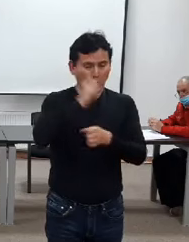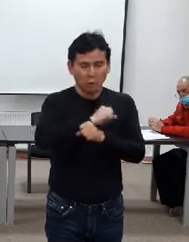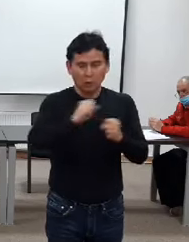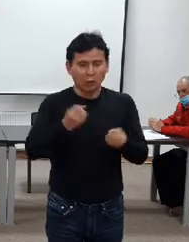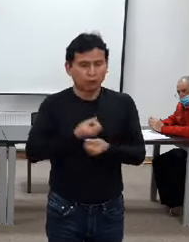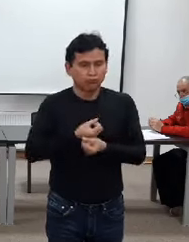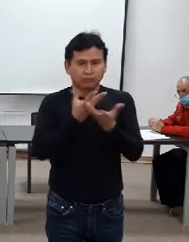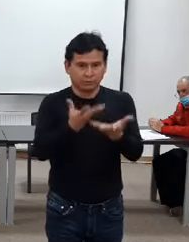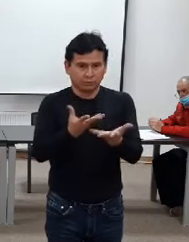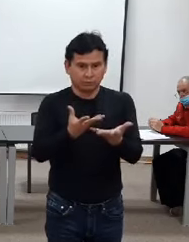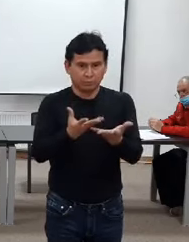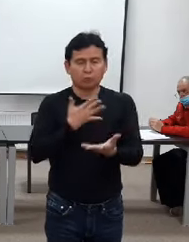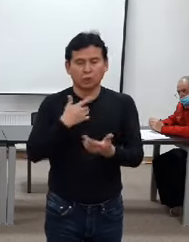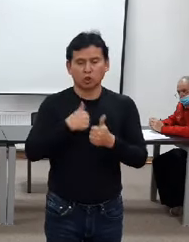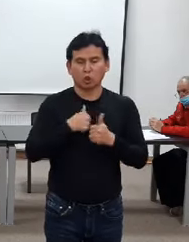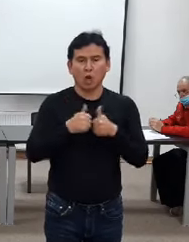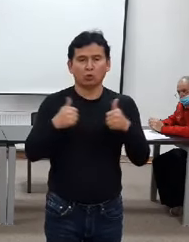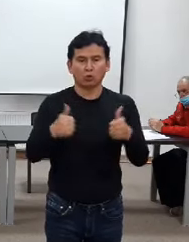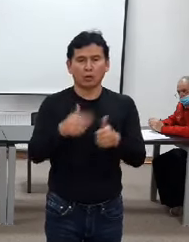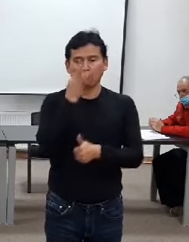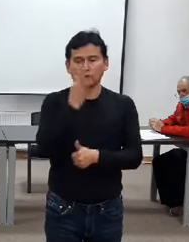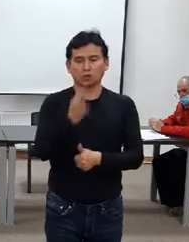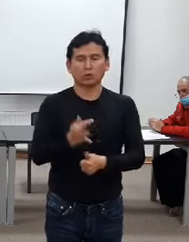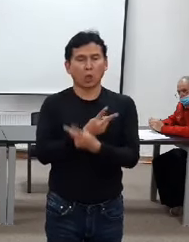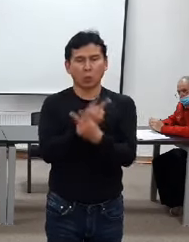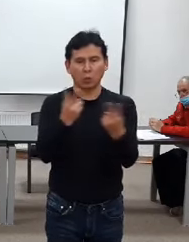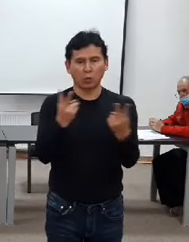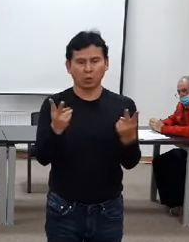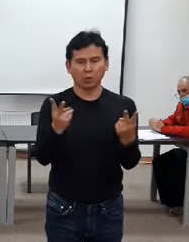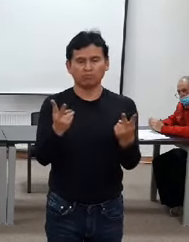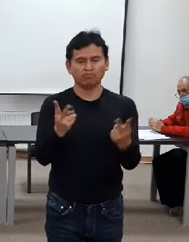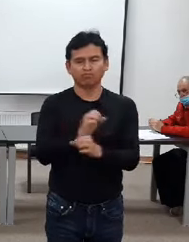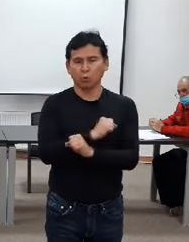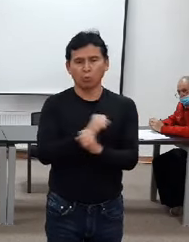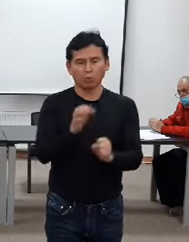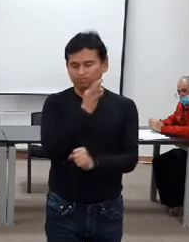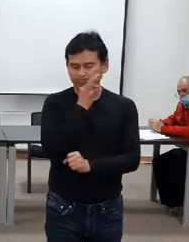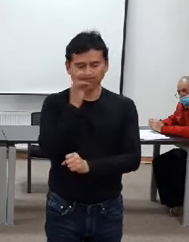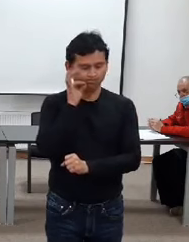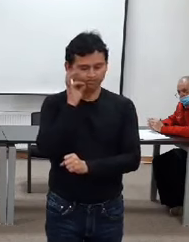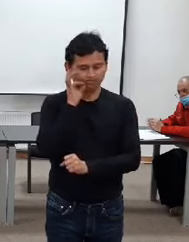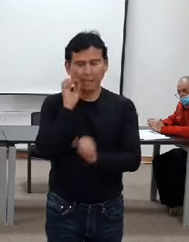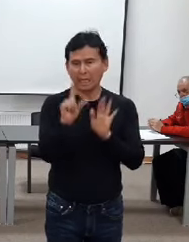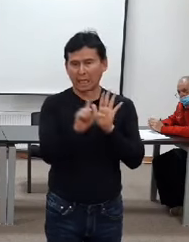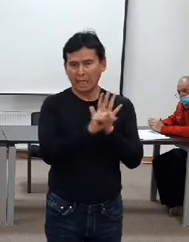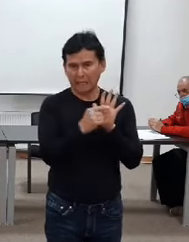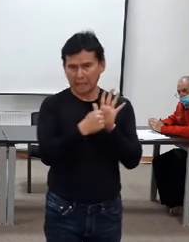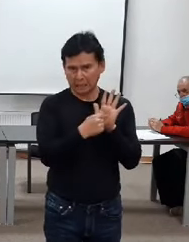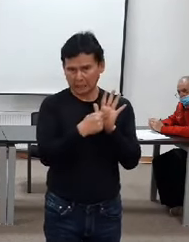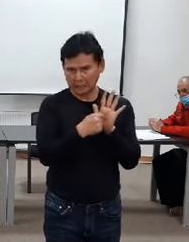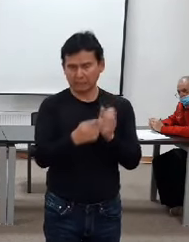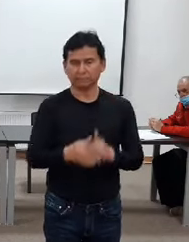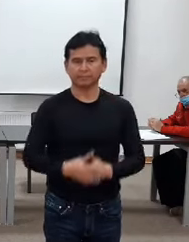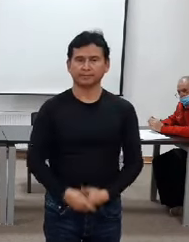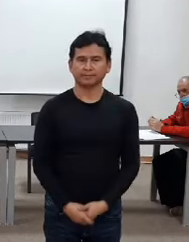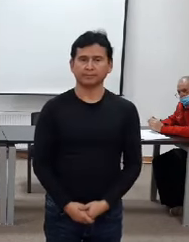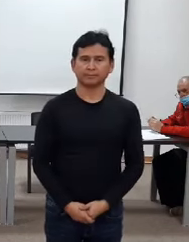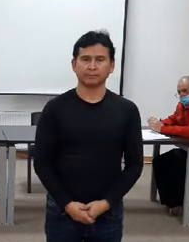porque estoy como autoridad y como funcionaria pública principalmente, me debo enmarcar fielmente a esta ley de deberes y derechos de un